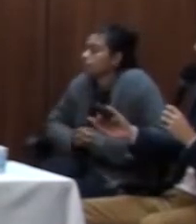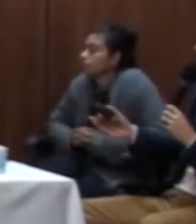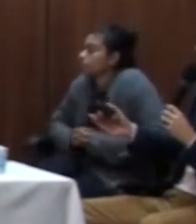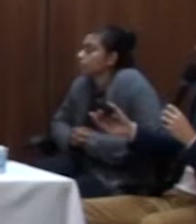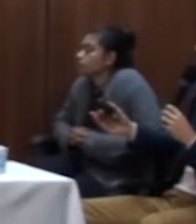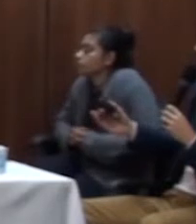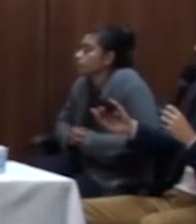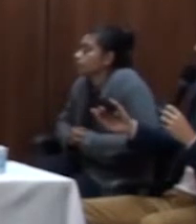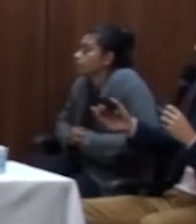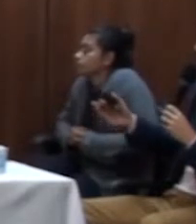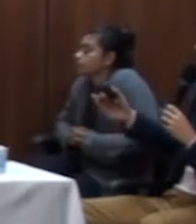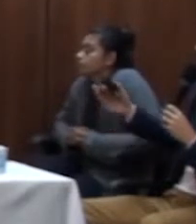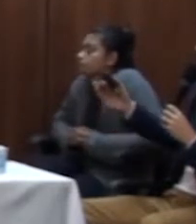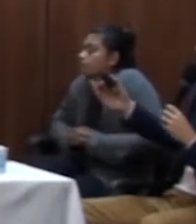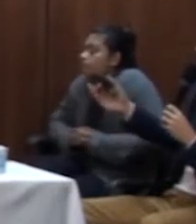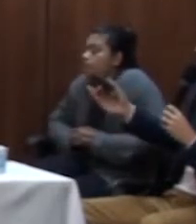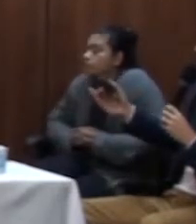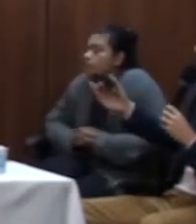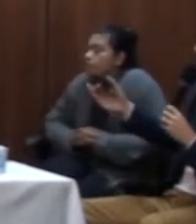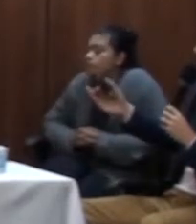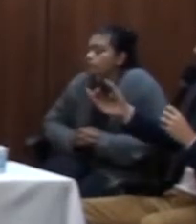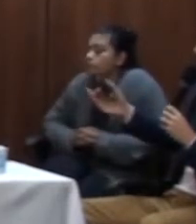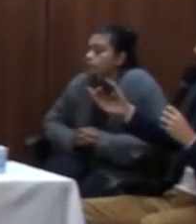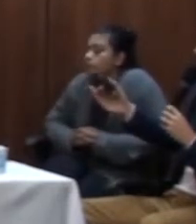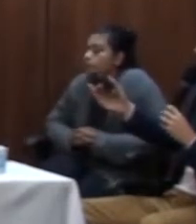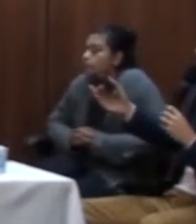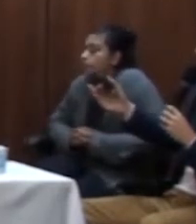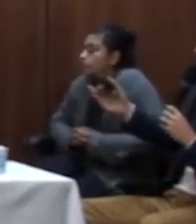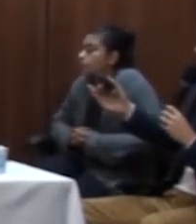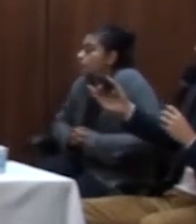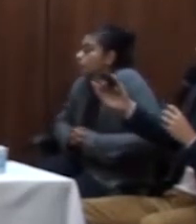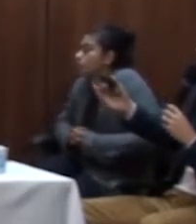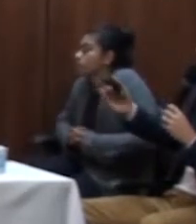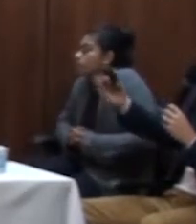encaminhamentos, e que as pessoas teriam